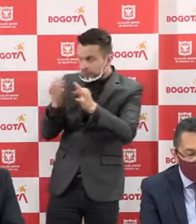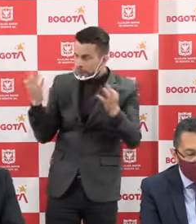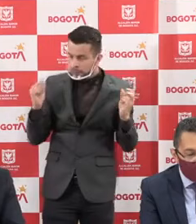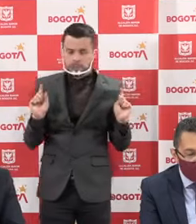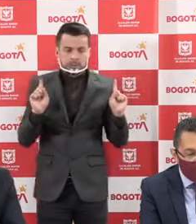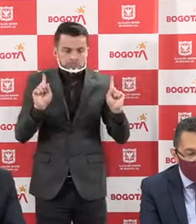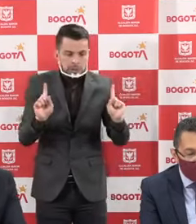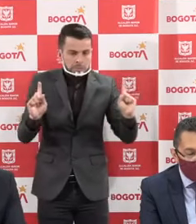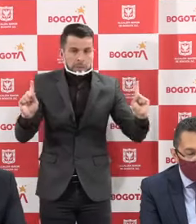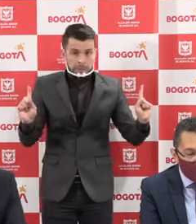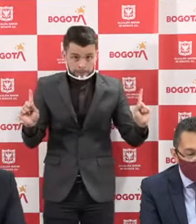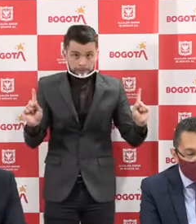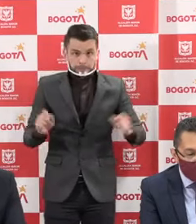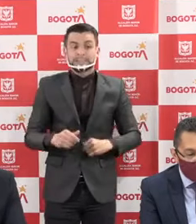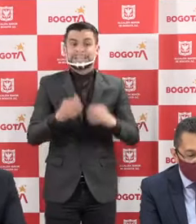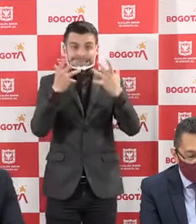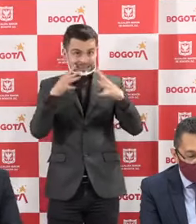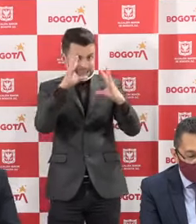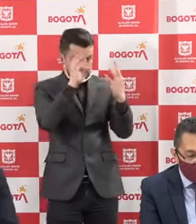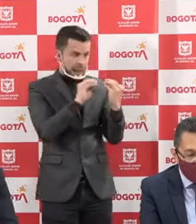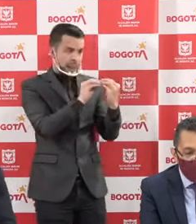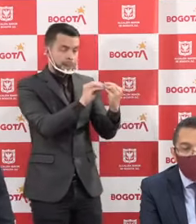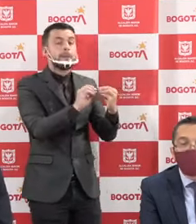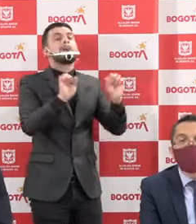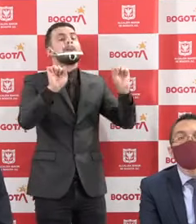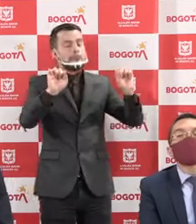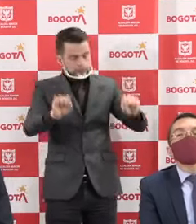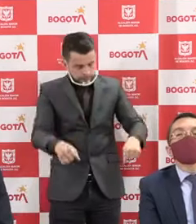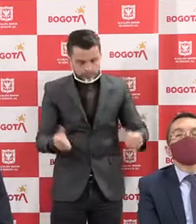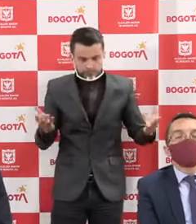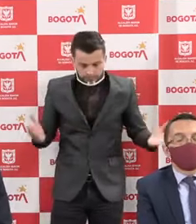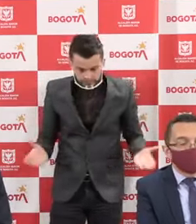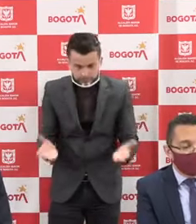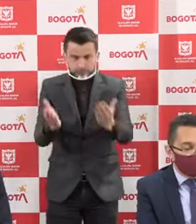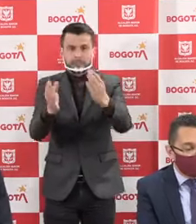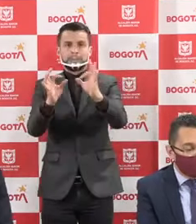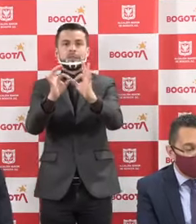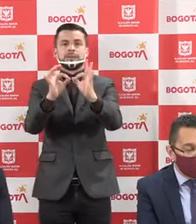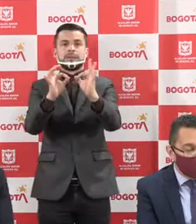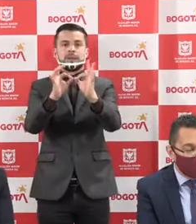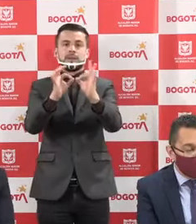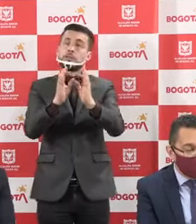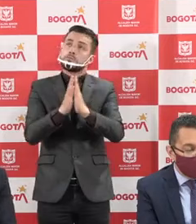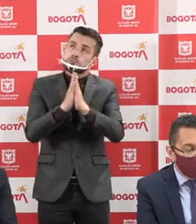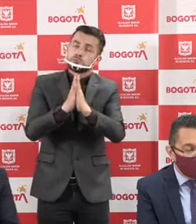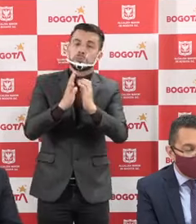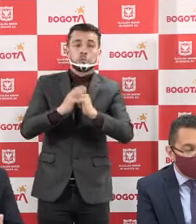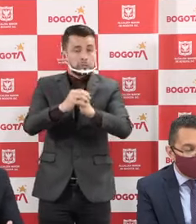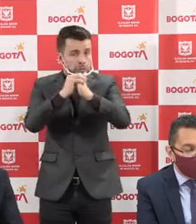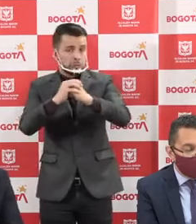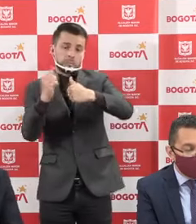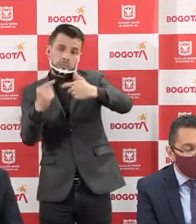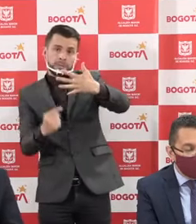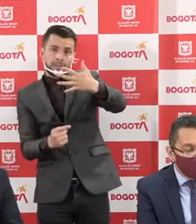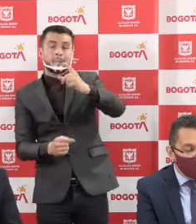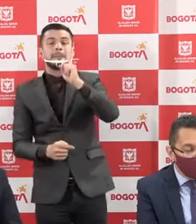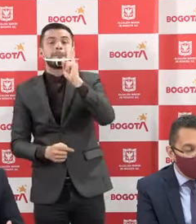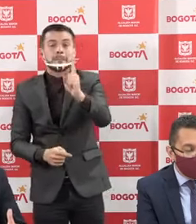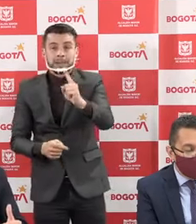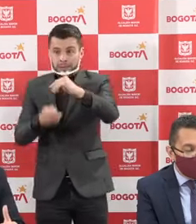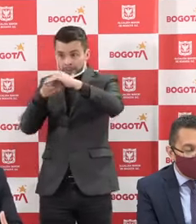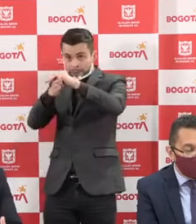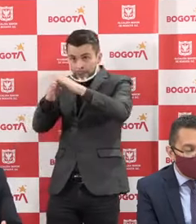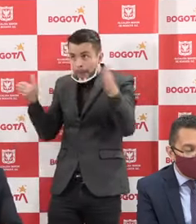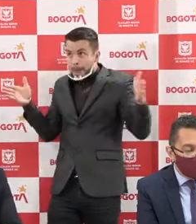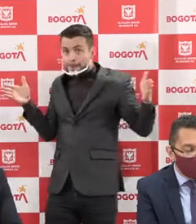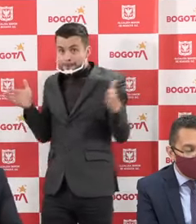que podrán realizarse cultos pero deberán realizarse en todo caso al aire libre un recinto cerrado con un